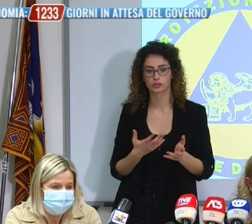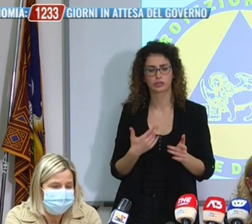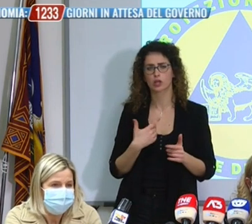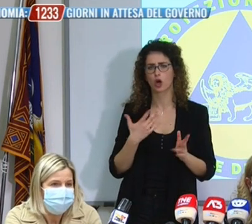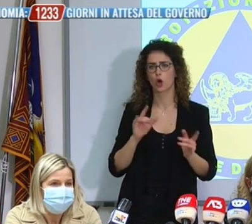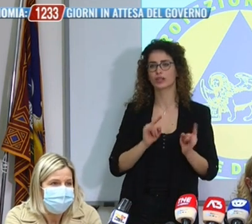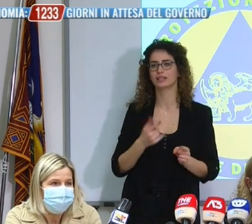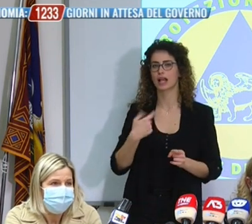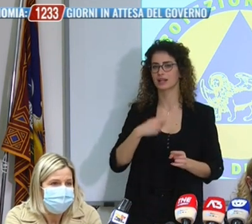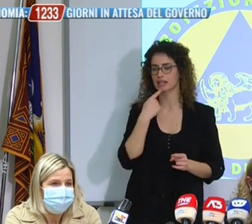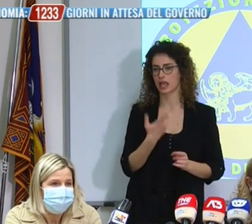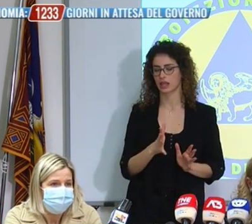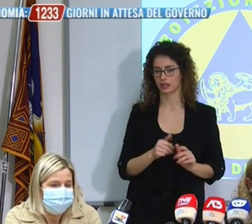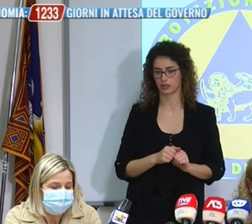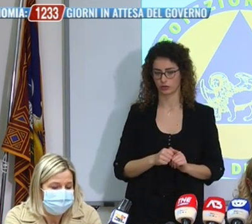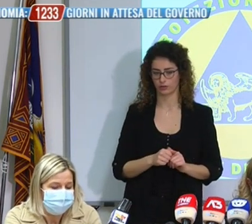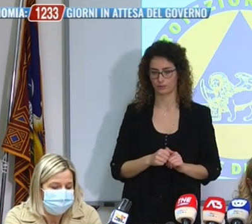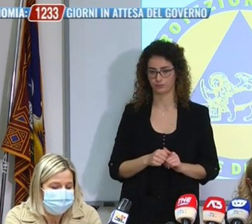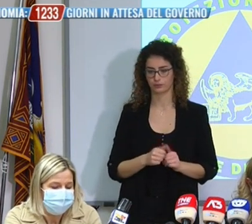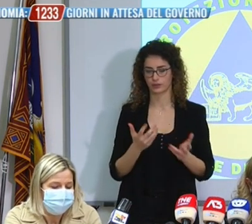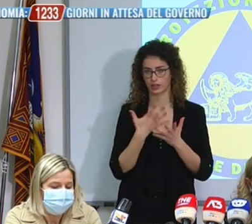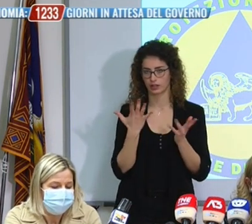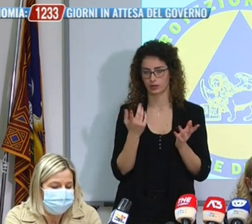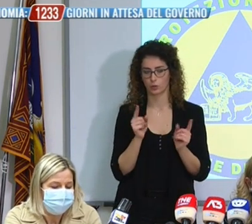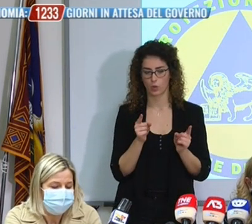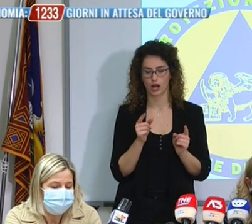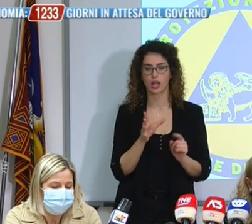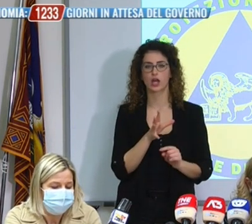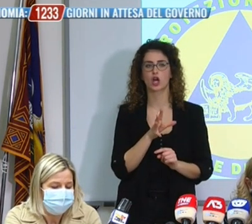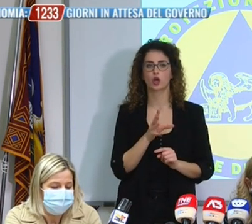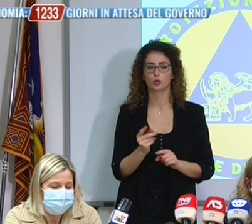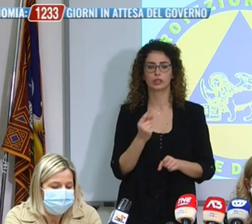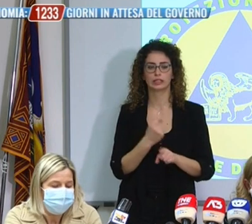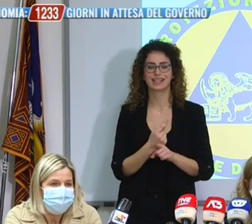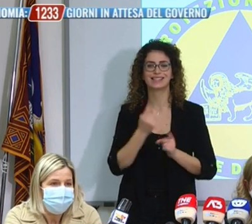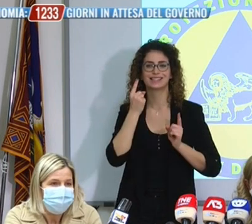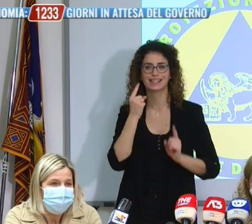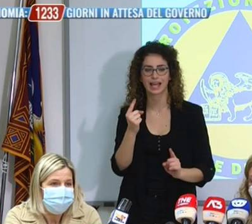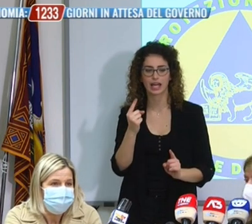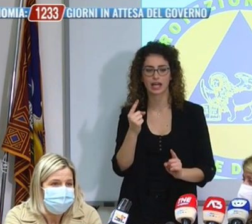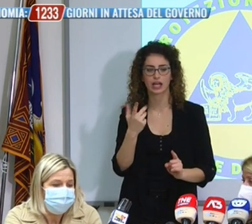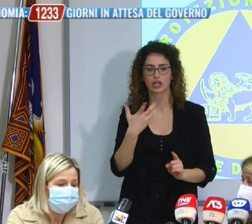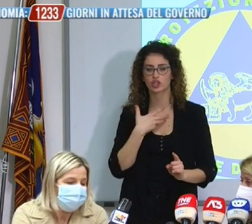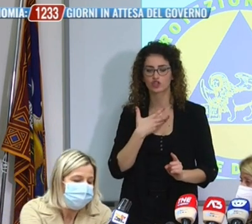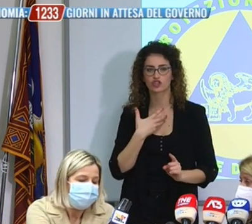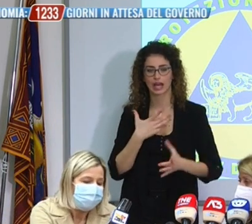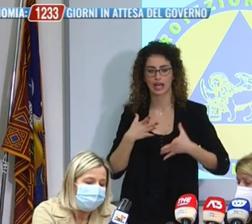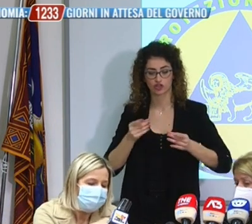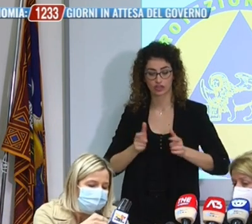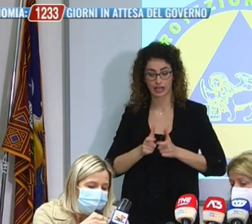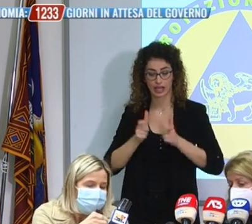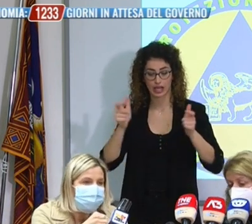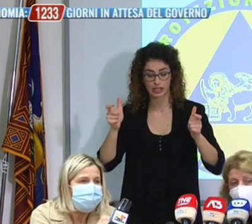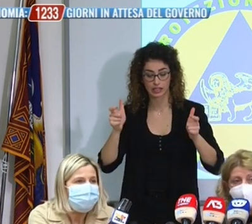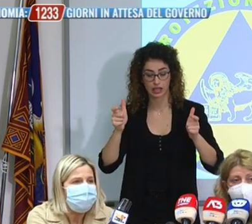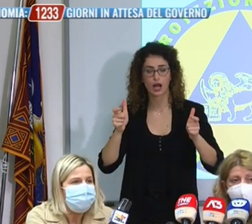detto il Presidente, ha detto che naturalmente tutti sono mobilitati affinché se ci dovesse essere un aumento dell'incidenza c'è la